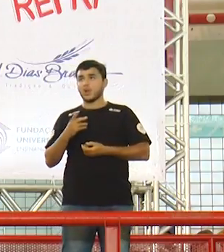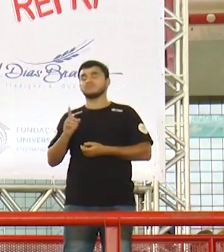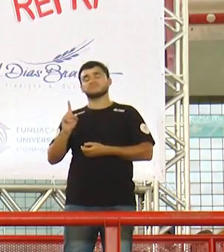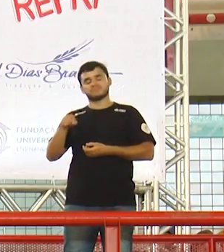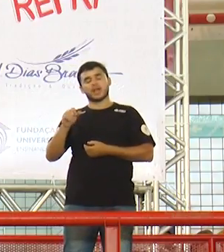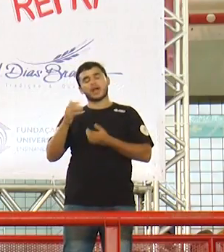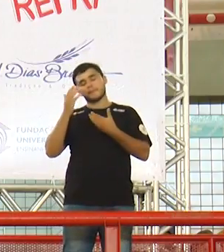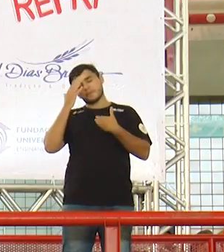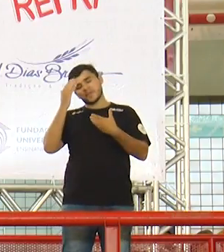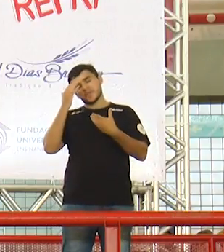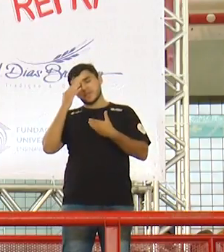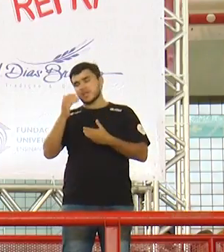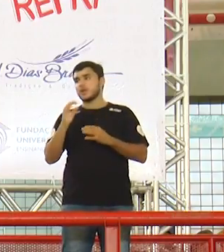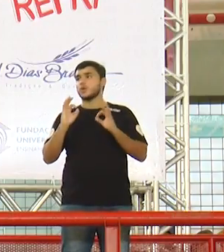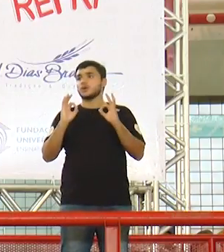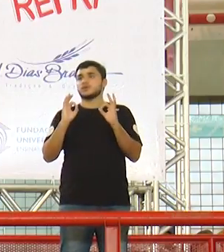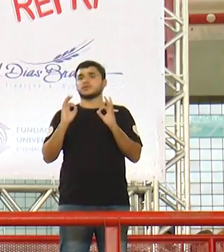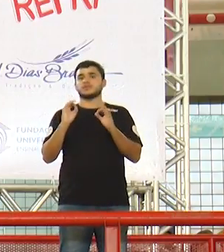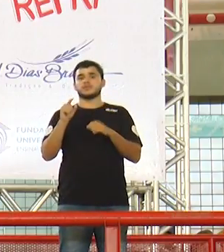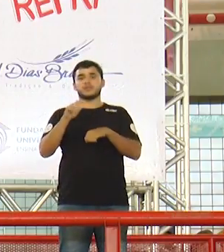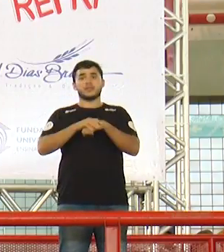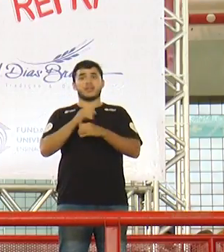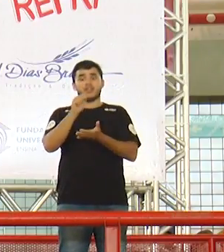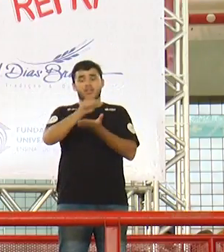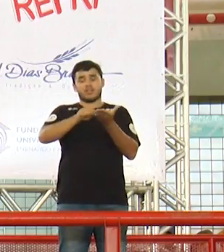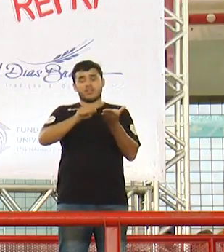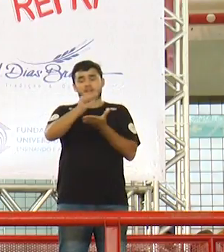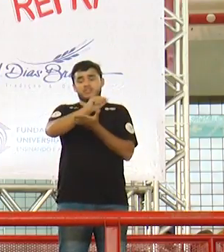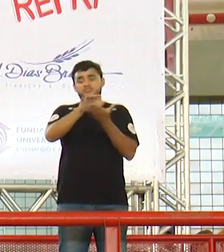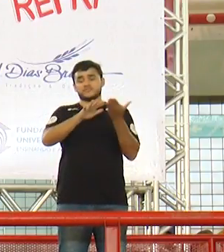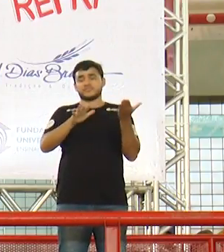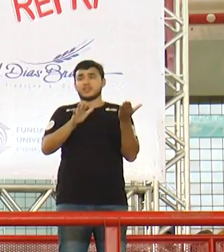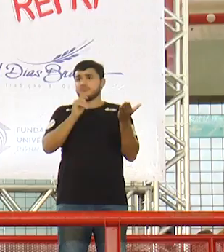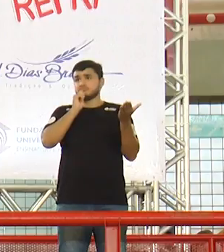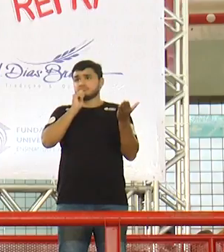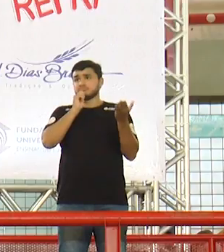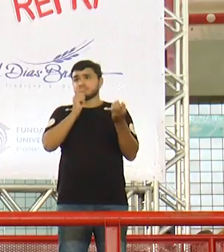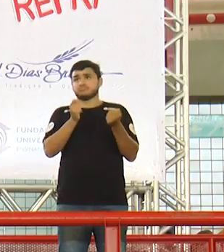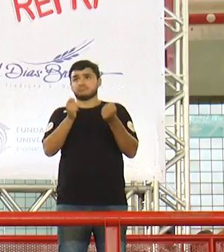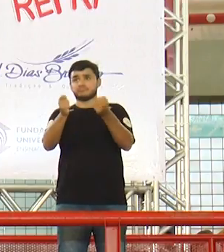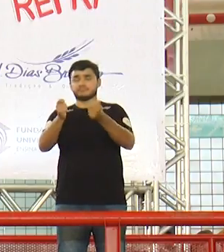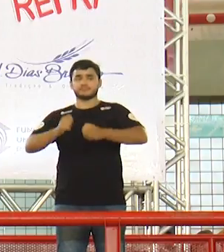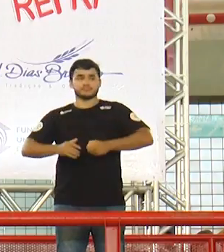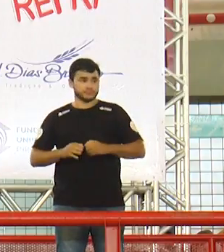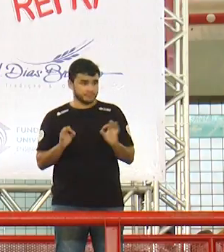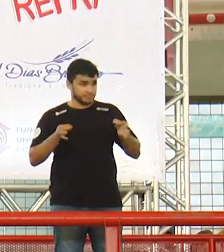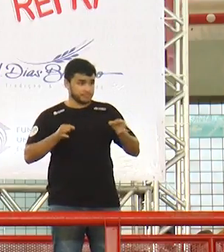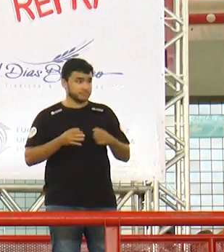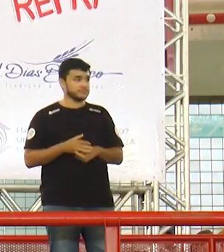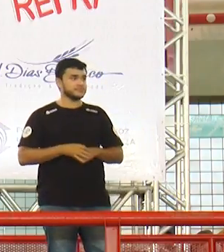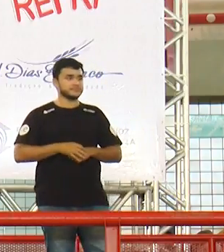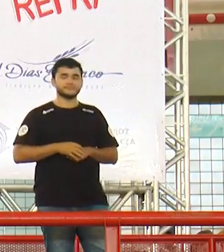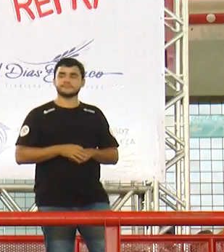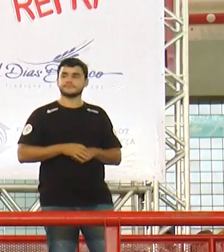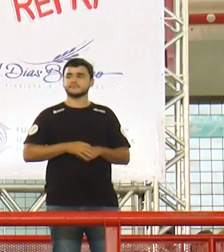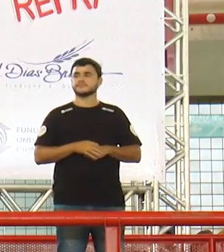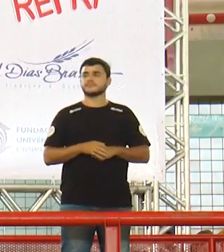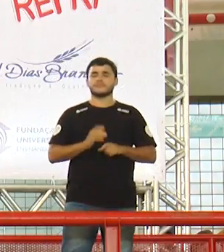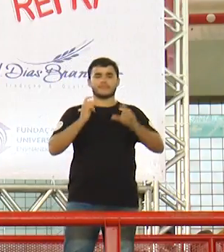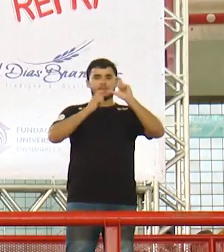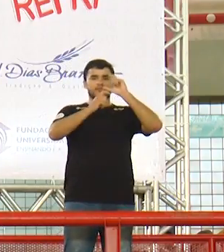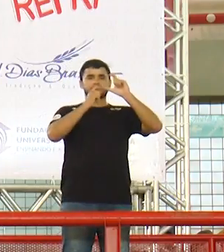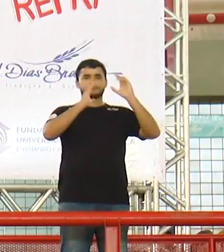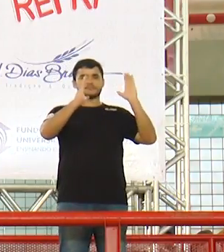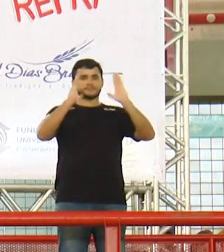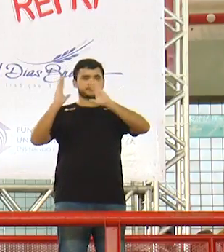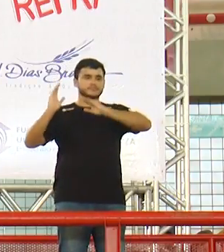professora, porque eu não fiz o dever de casa hoje. Eu acho que é isso. Pois bem, tá vendo o